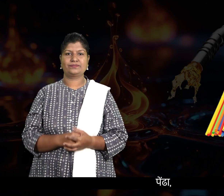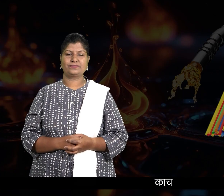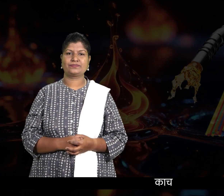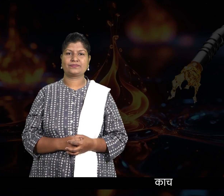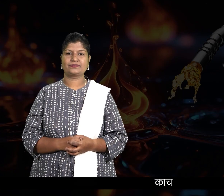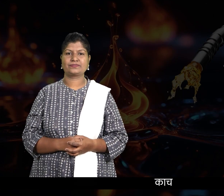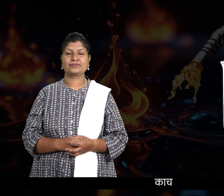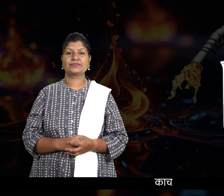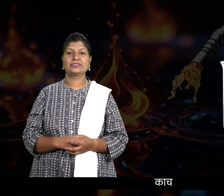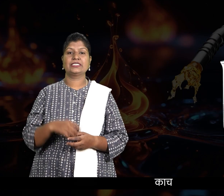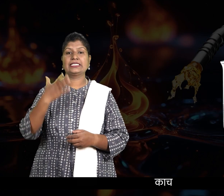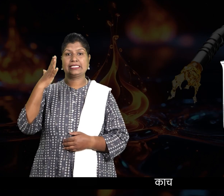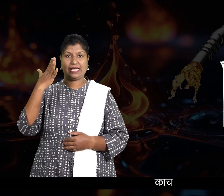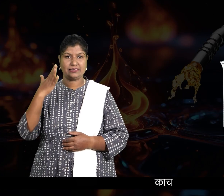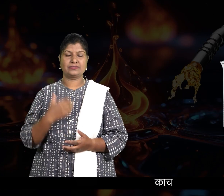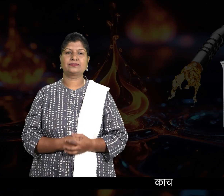काच,